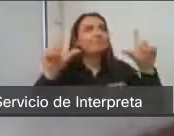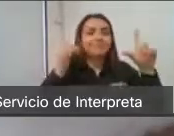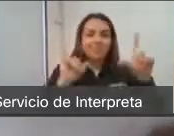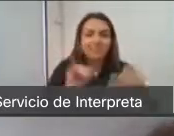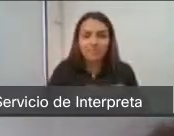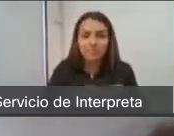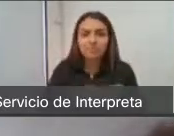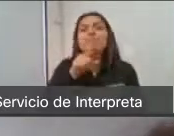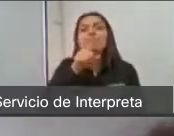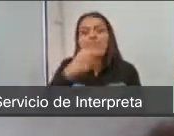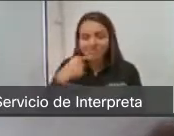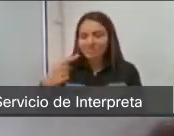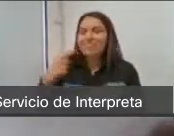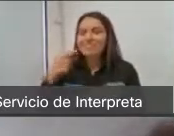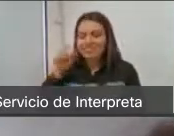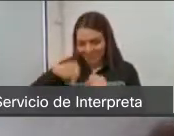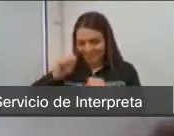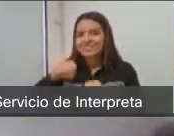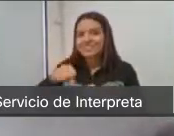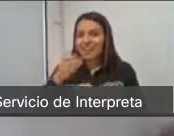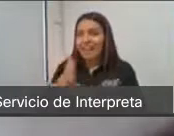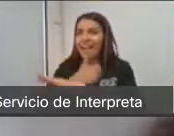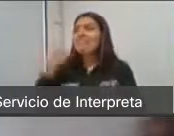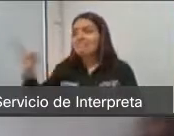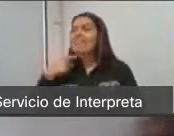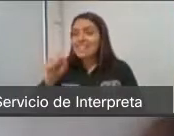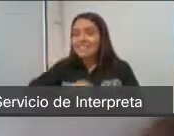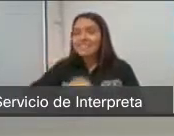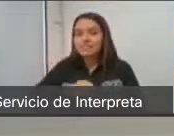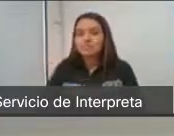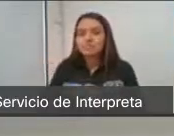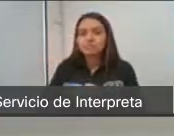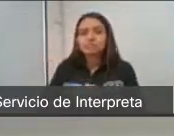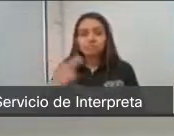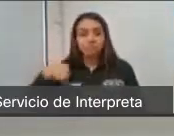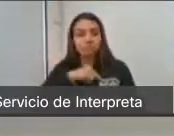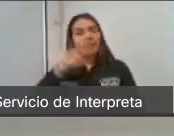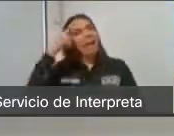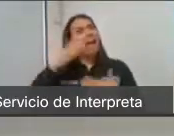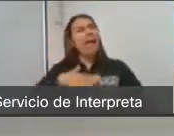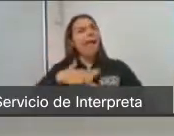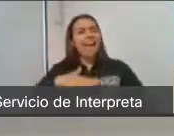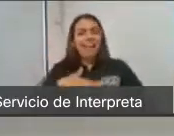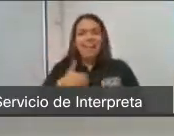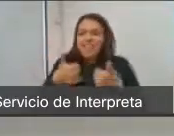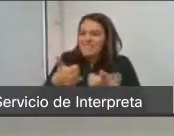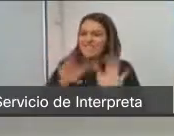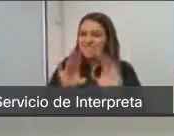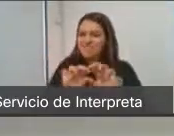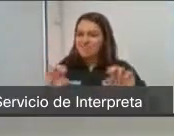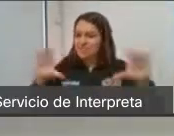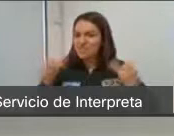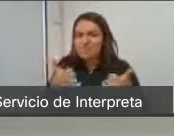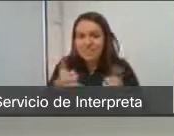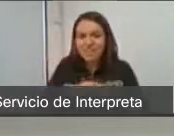que nos dijeron a nosotros, que así iba a funcionar. Y entonces estábamos tranquilos por eso, porque dijimos, ah, bueno, no, el